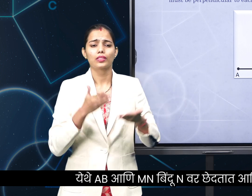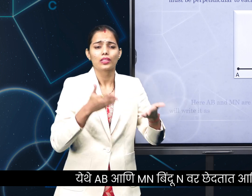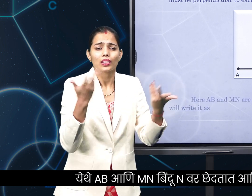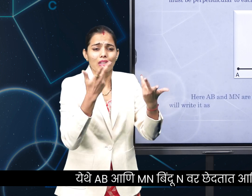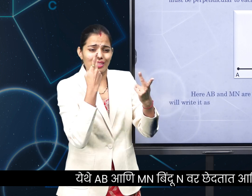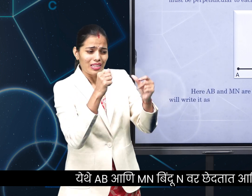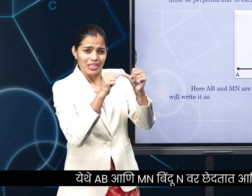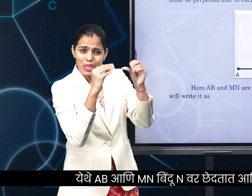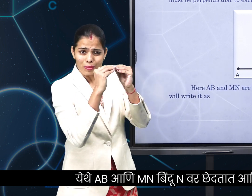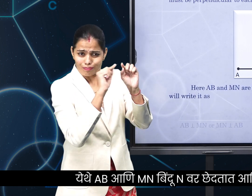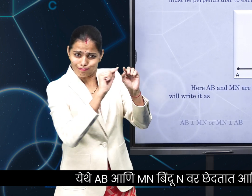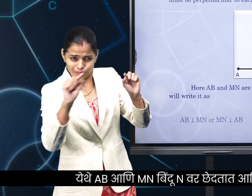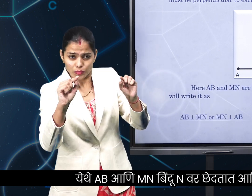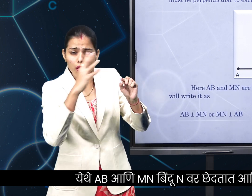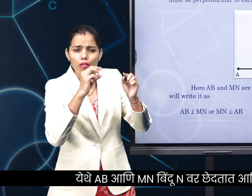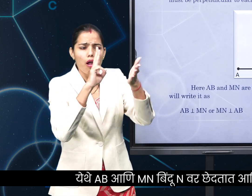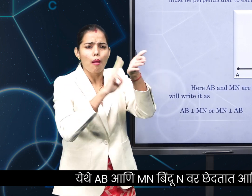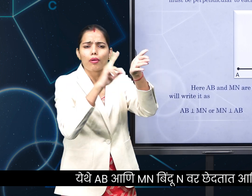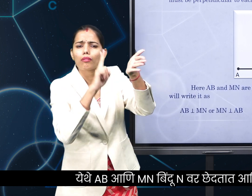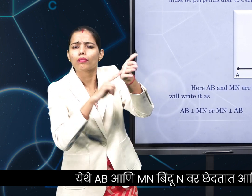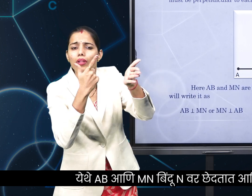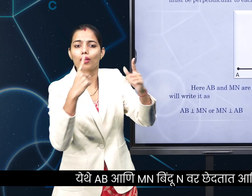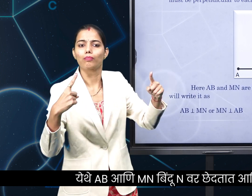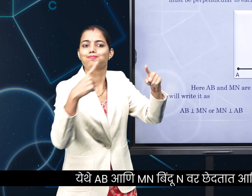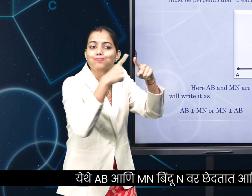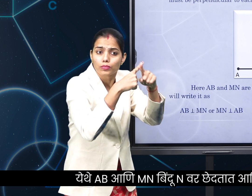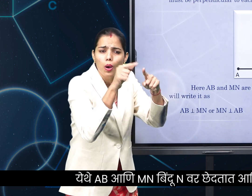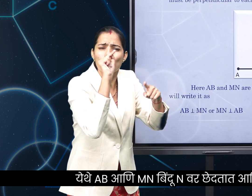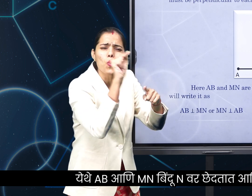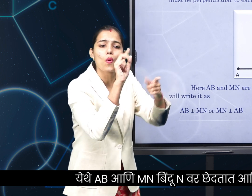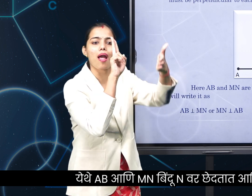येथे AB आणि MN बिंदू N वर छेदतात आणि काटकोन तयार करतात.